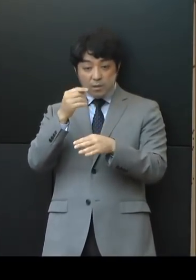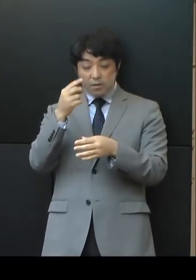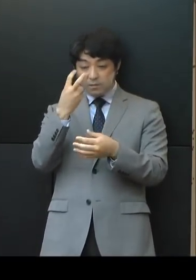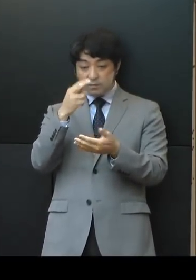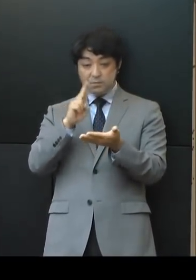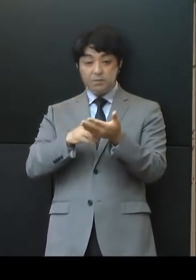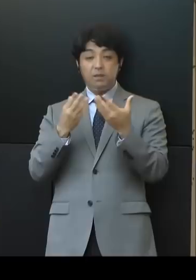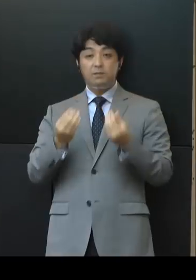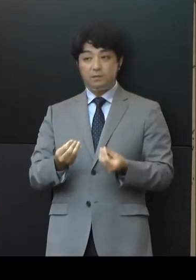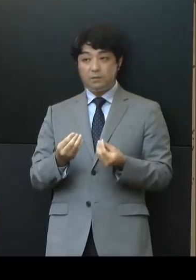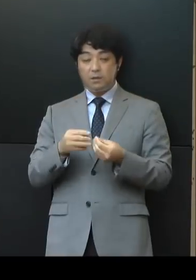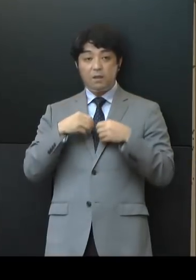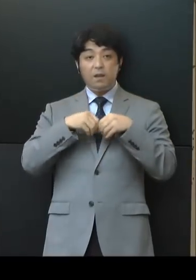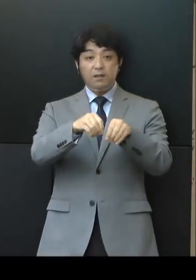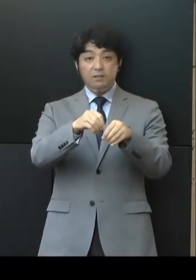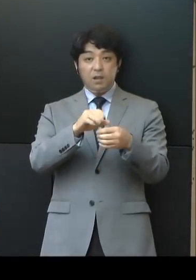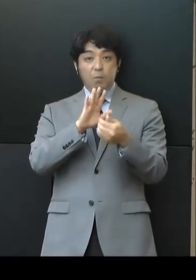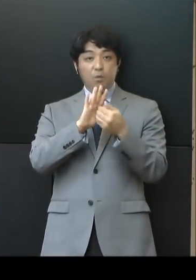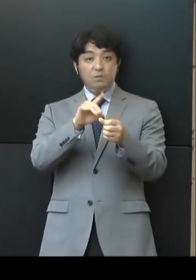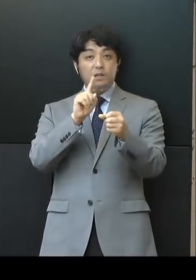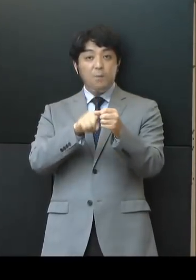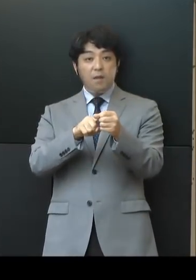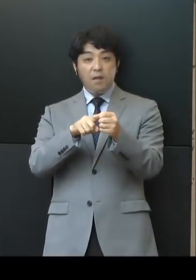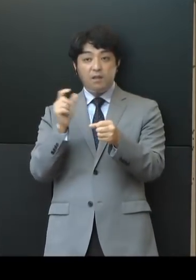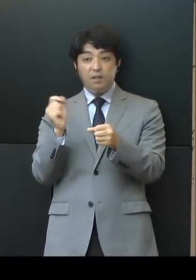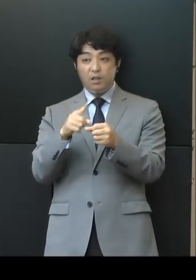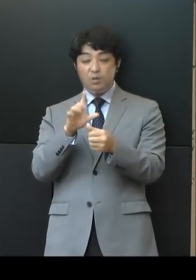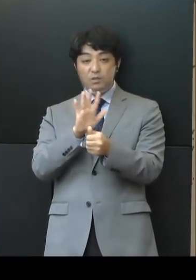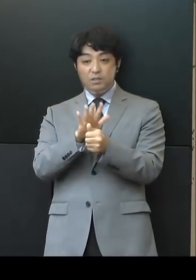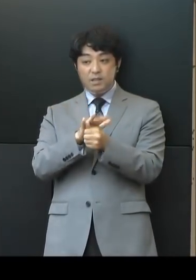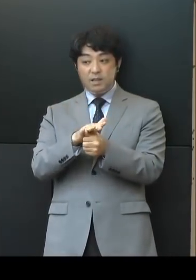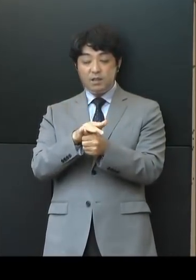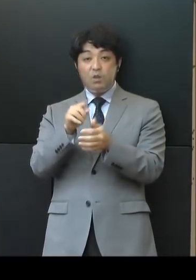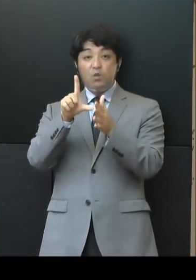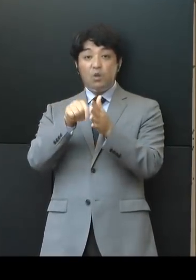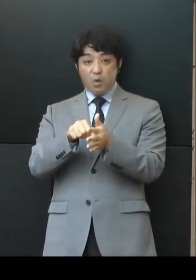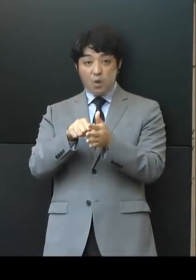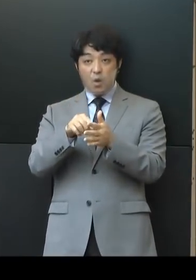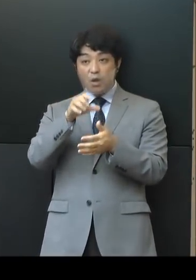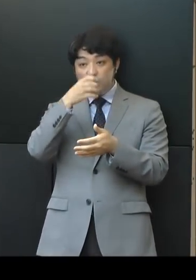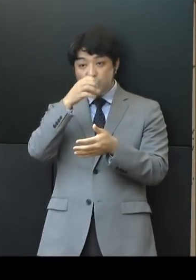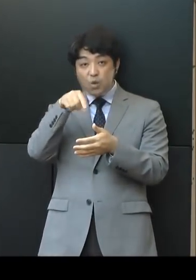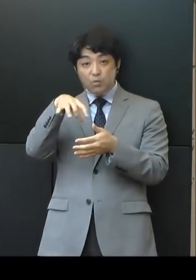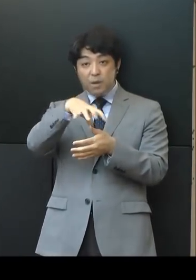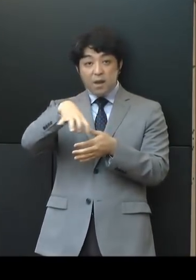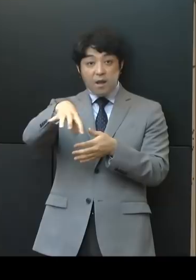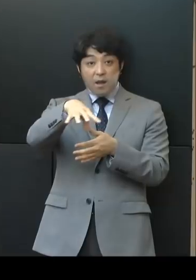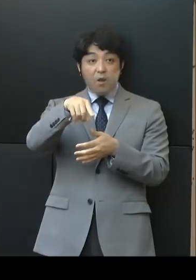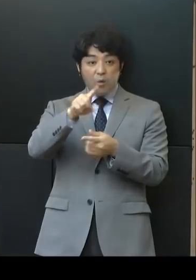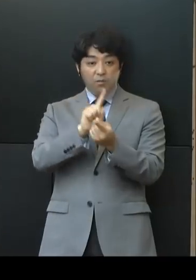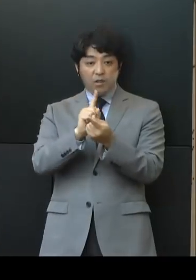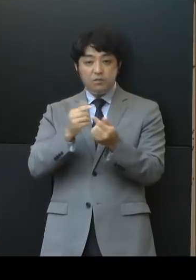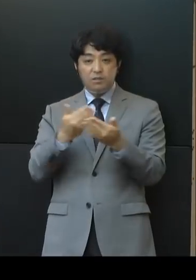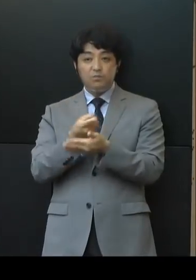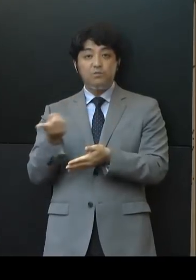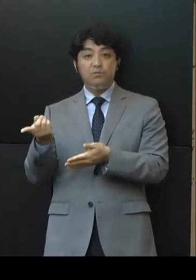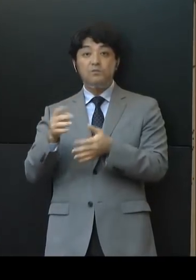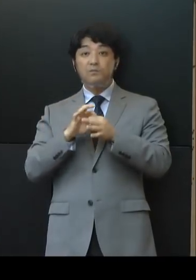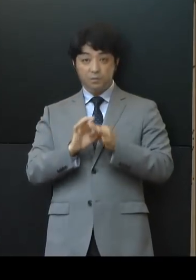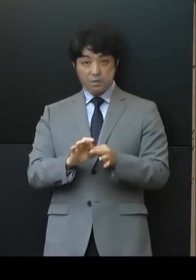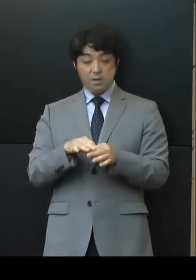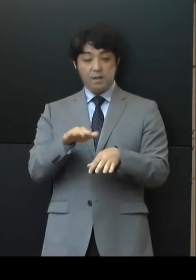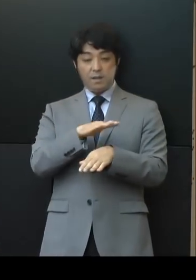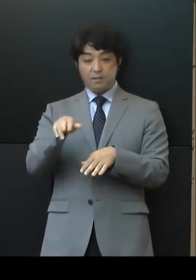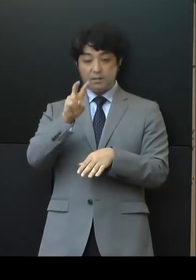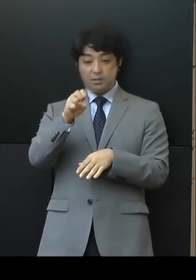感染症防止対策事業、緊急支援事業、これはその飲食業を対象にしておりますけれども、平